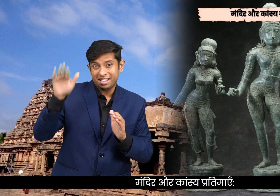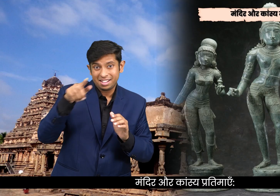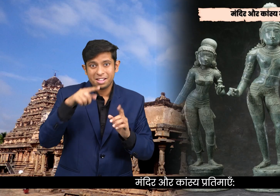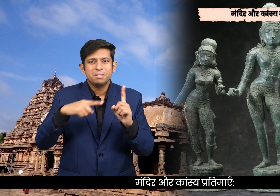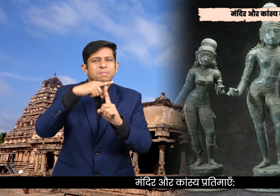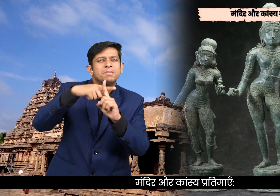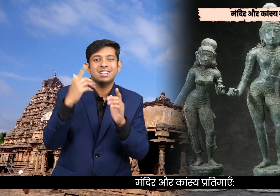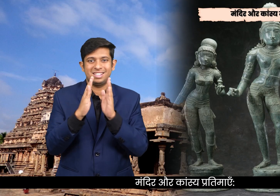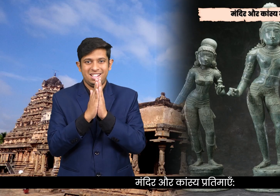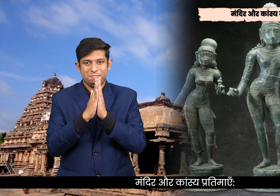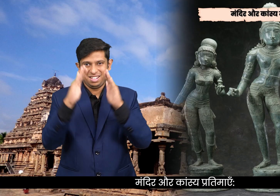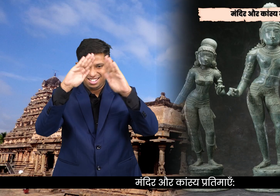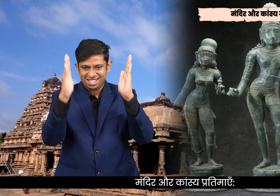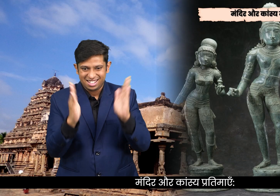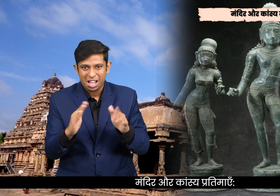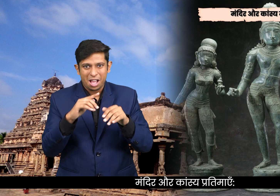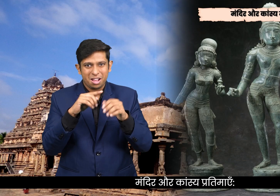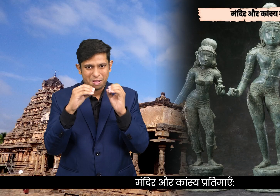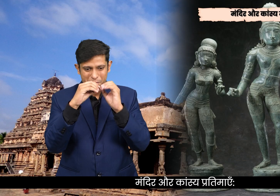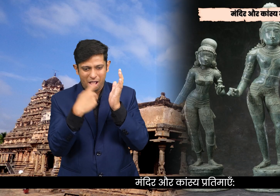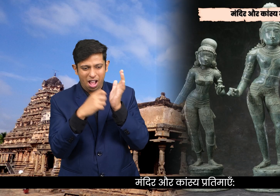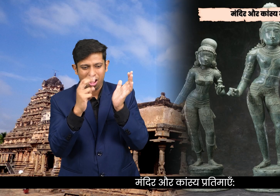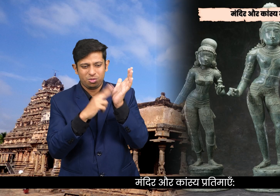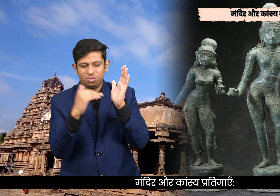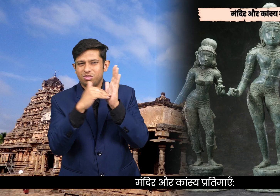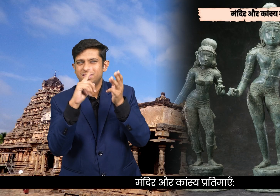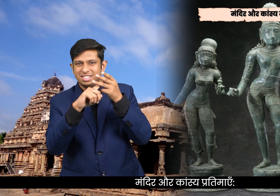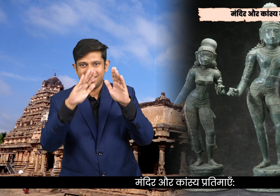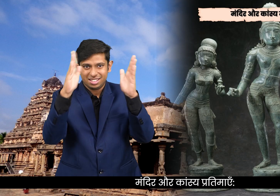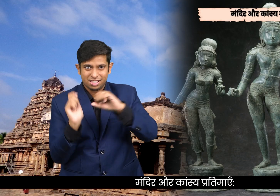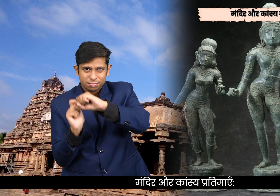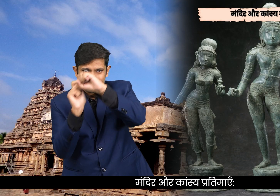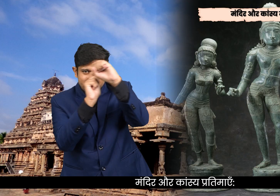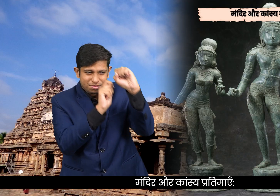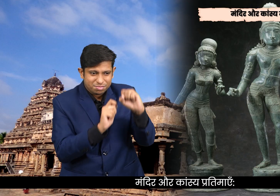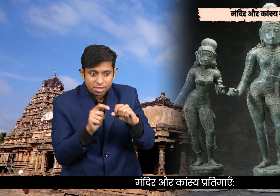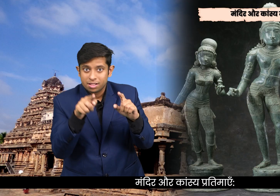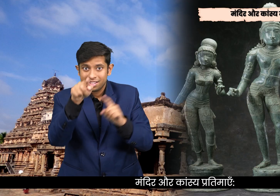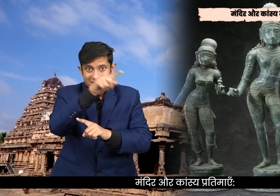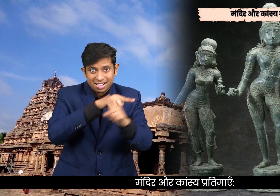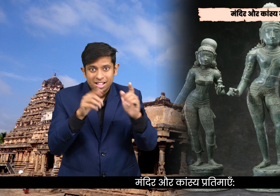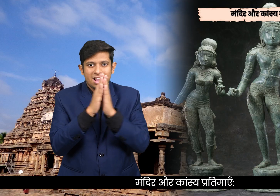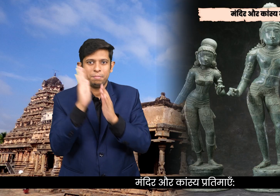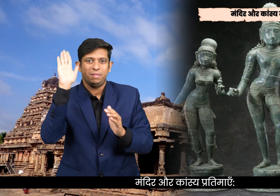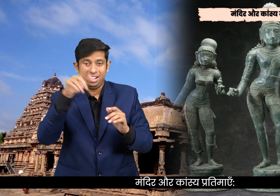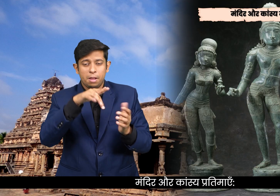मंदिर और कांस्य प्रतिमाएं।